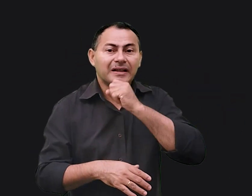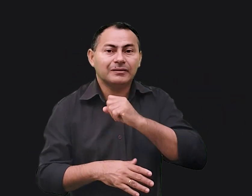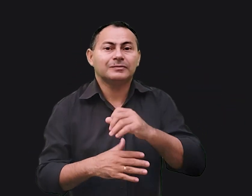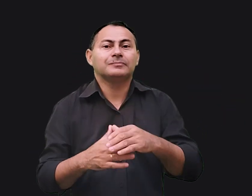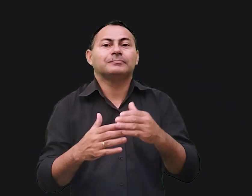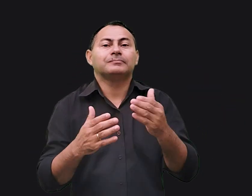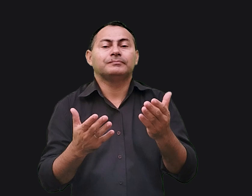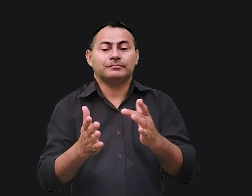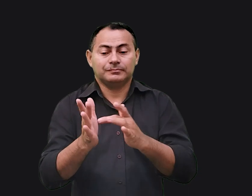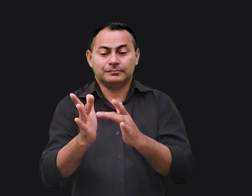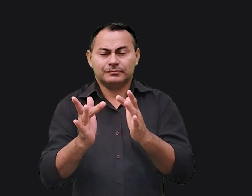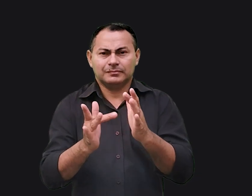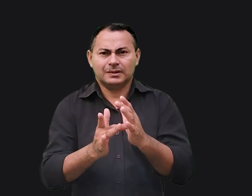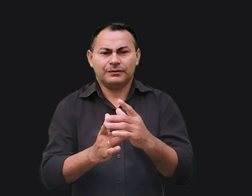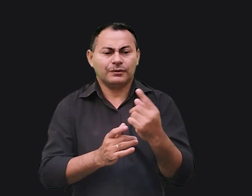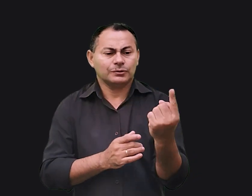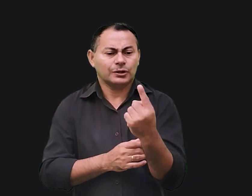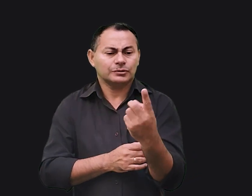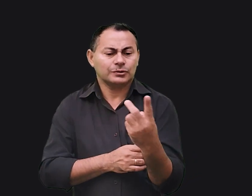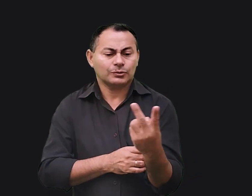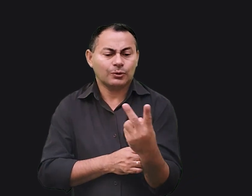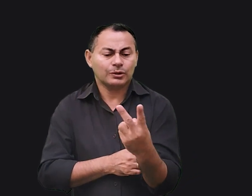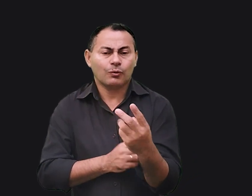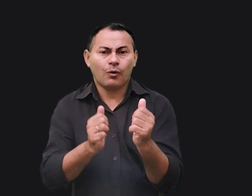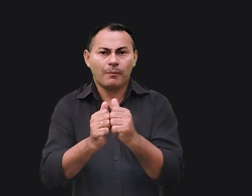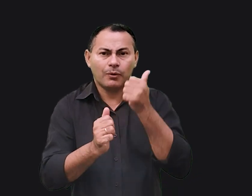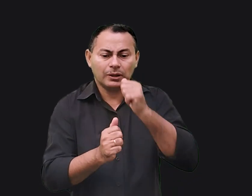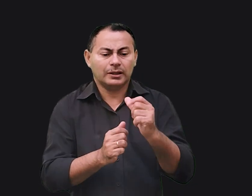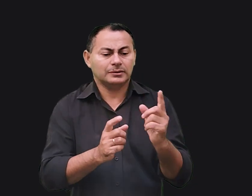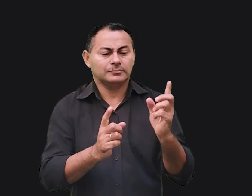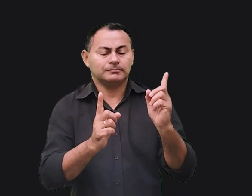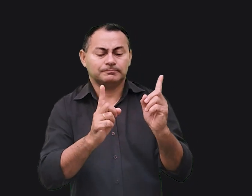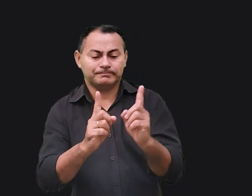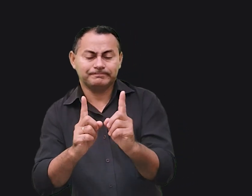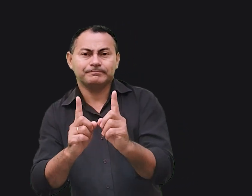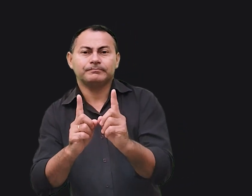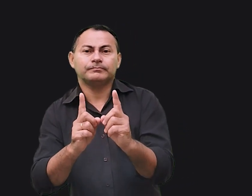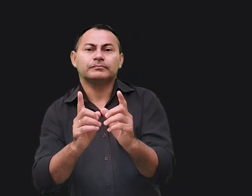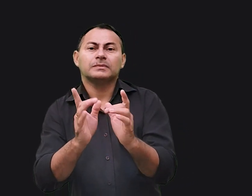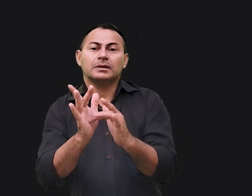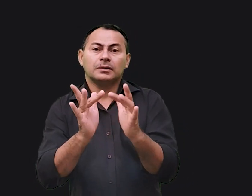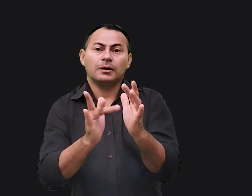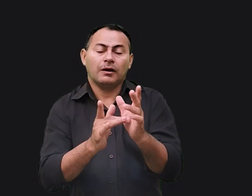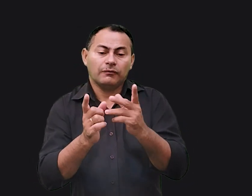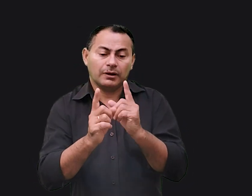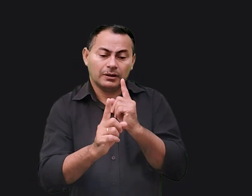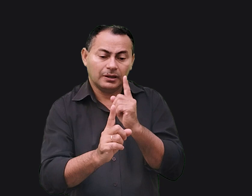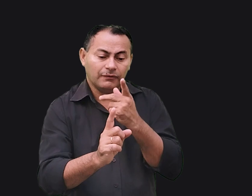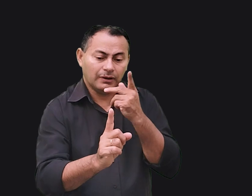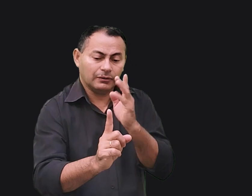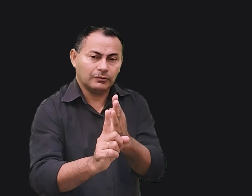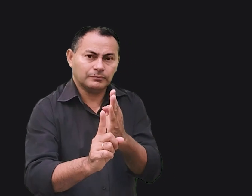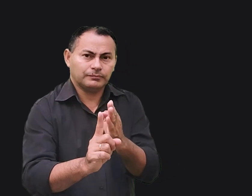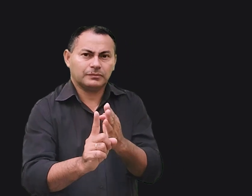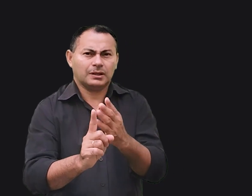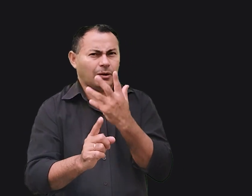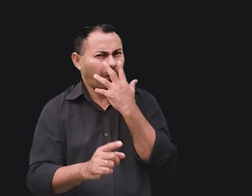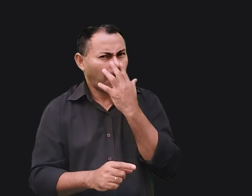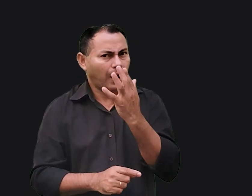velhos. Jesus ficou só com a mulher em pé diante dele. Então Jesus se dirigiu a ela, e aqui eu acho que